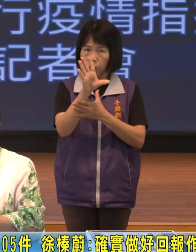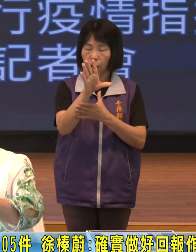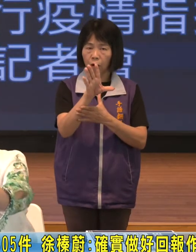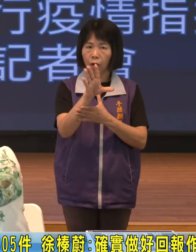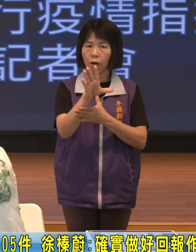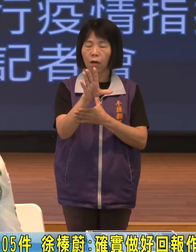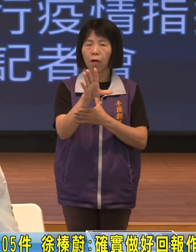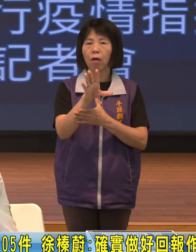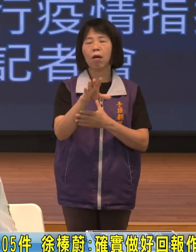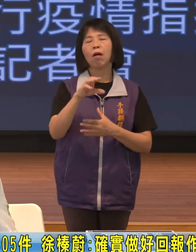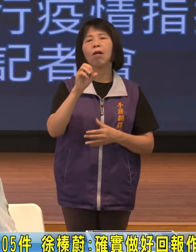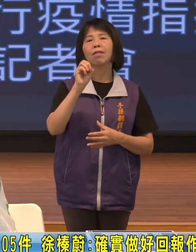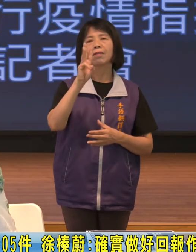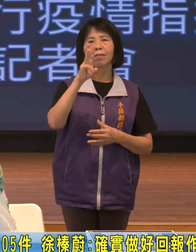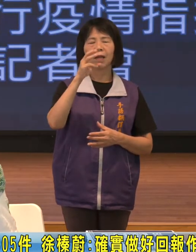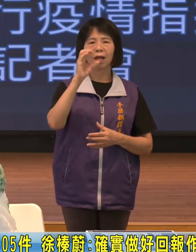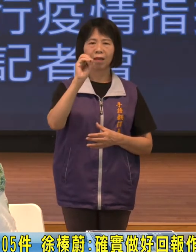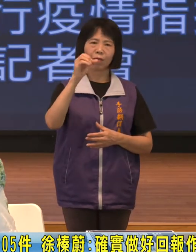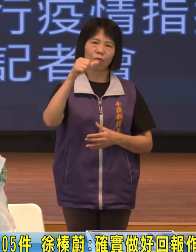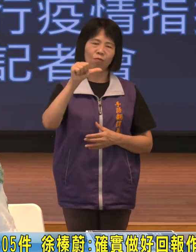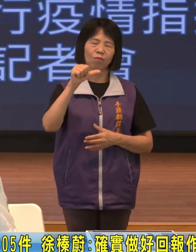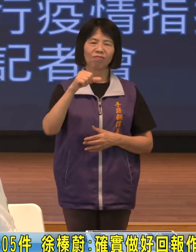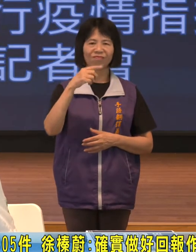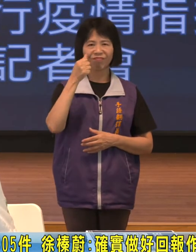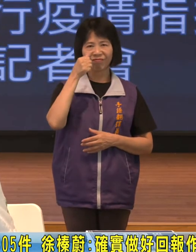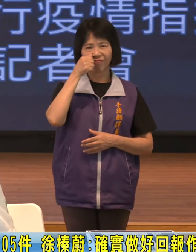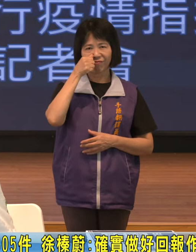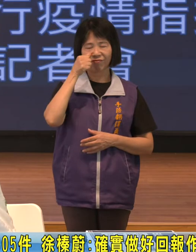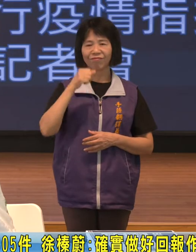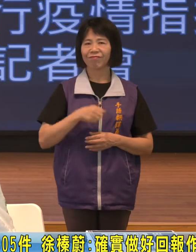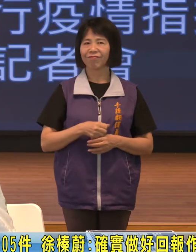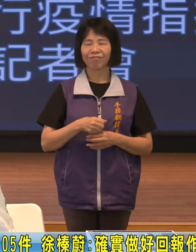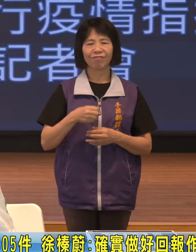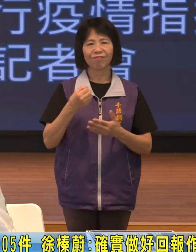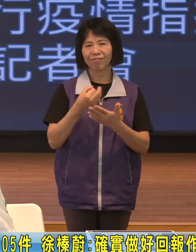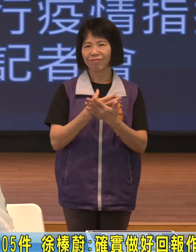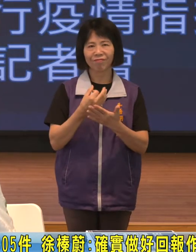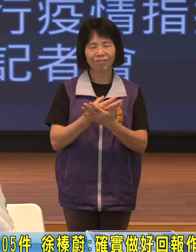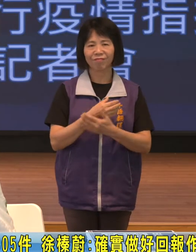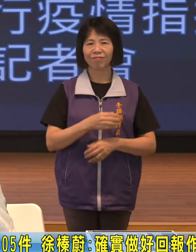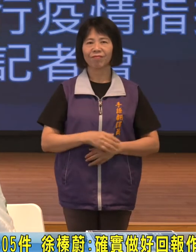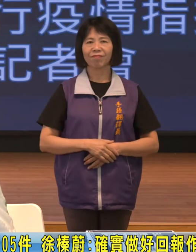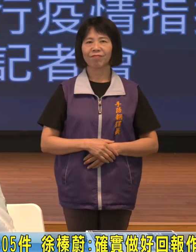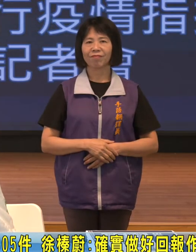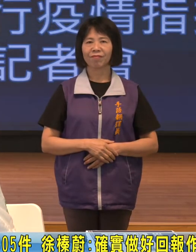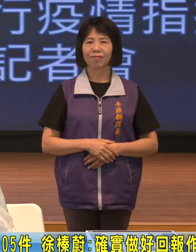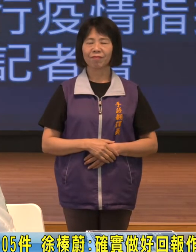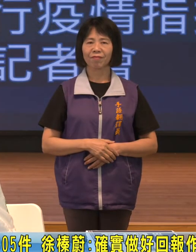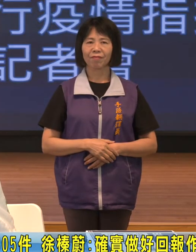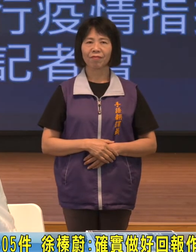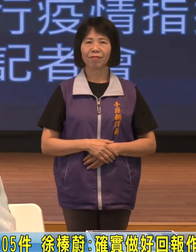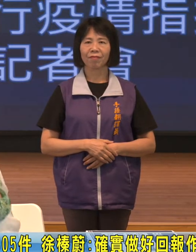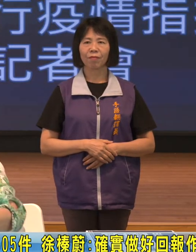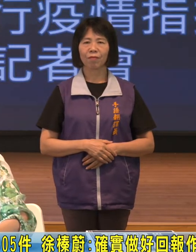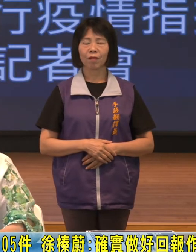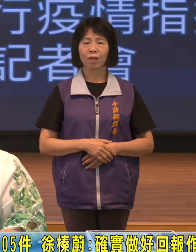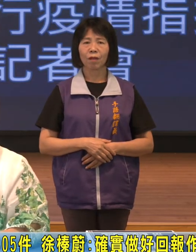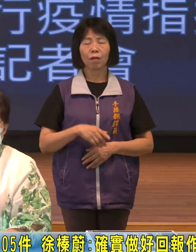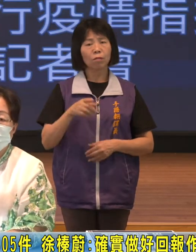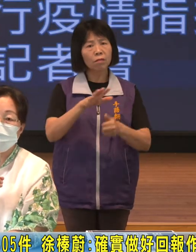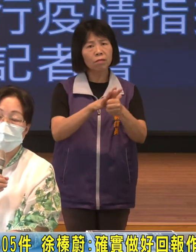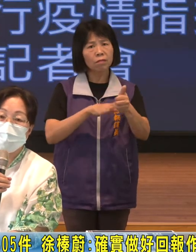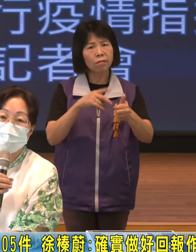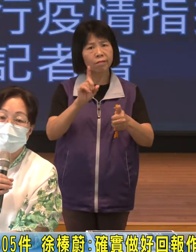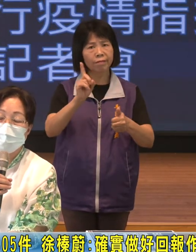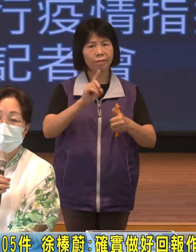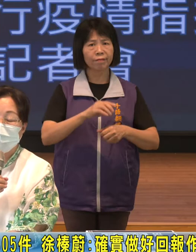有305件。我们自主回报只有305件，那这样子会影